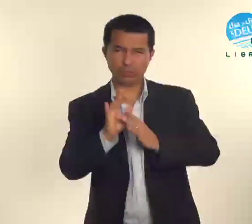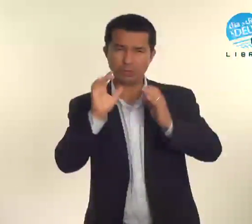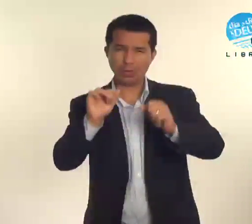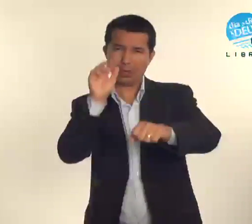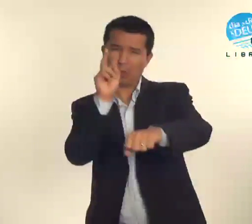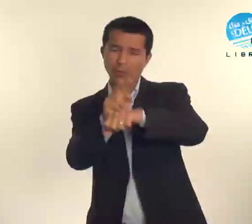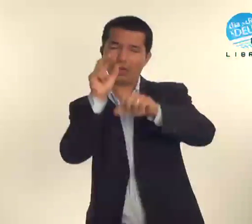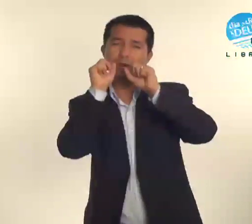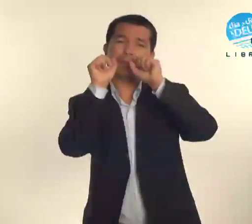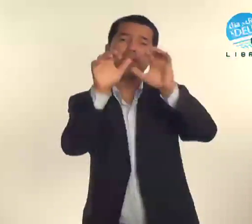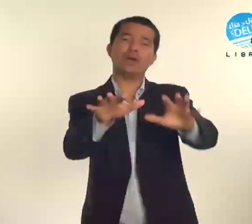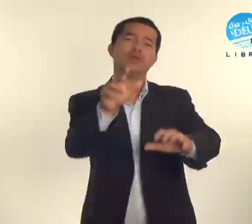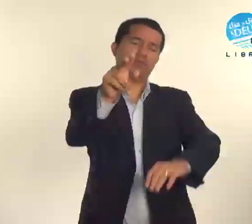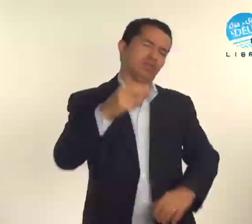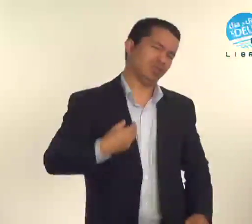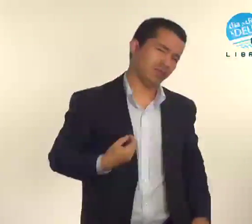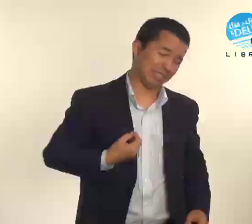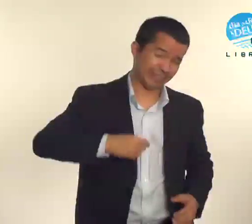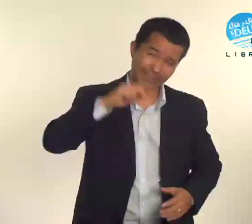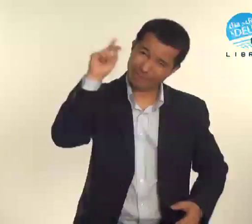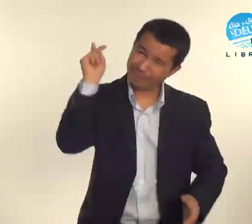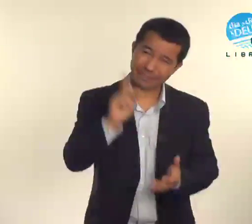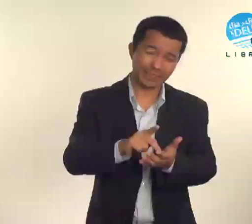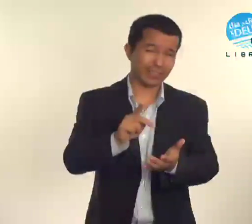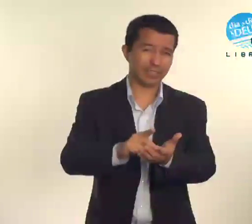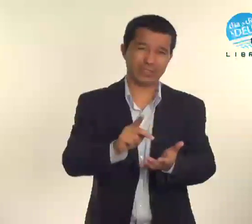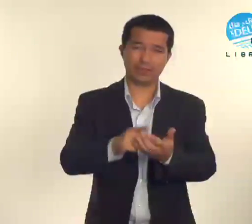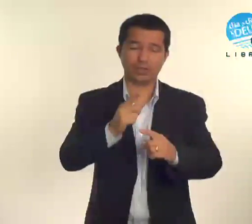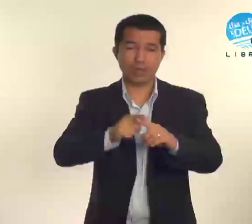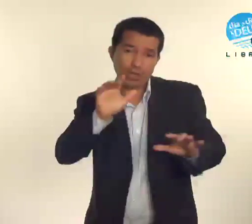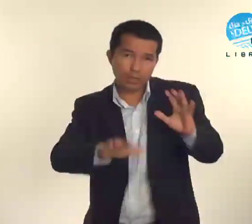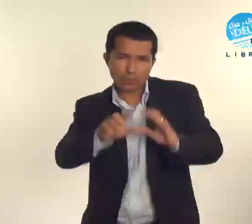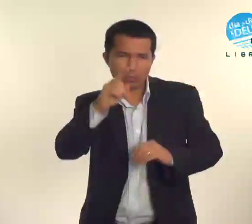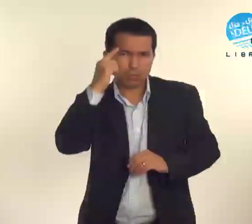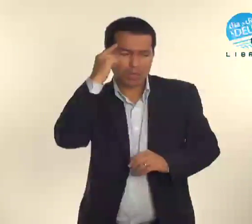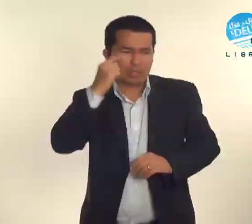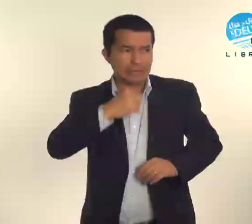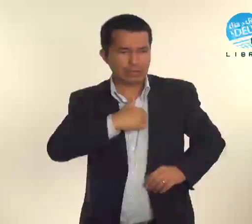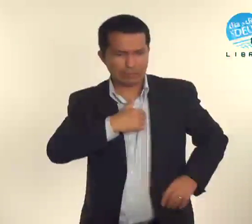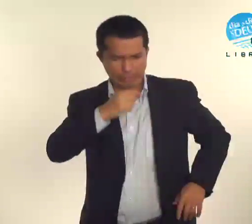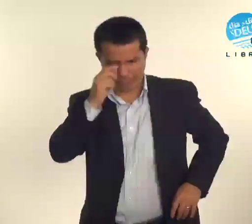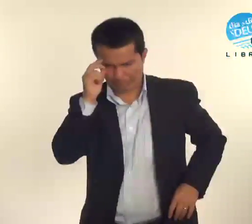isso que Ele morreu na cruz do Calvário, que essas coisas todas não são apenas uma lembrança